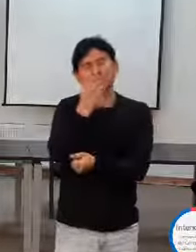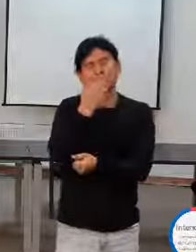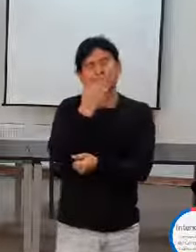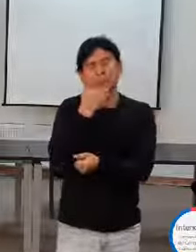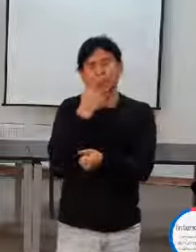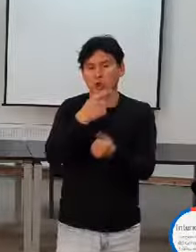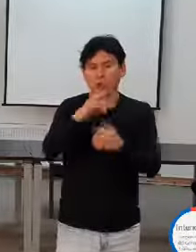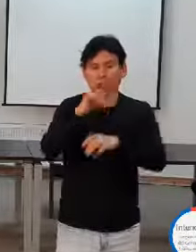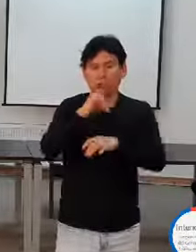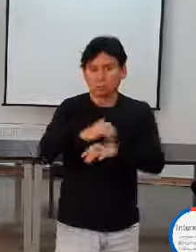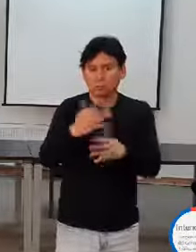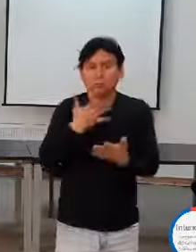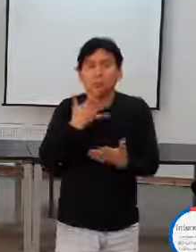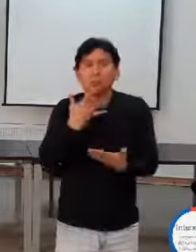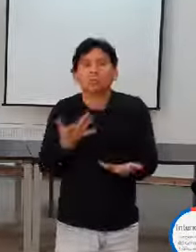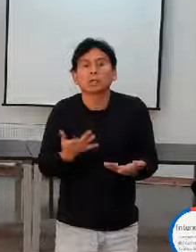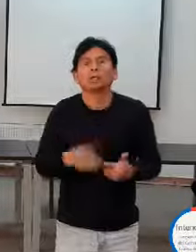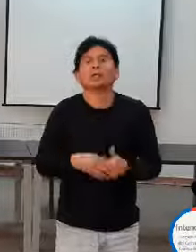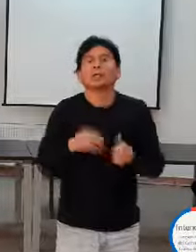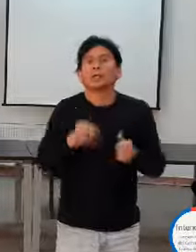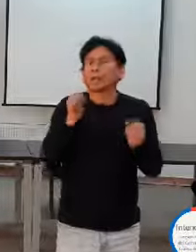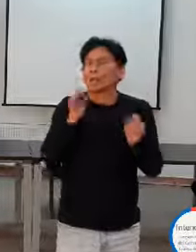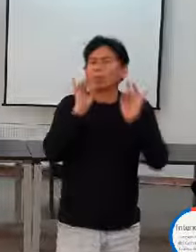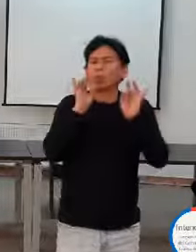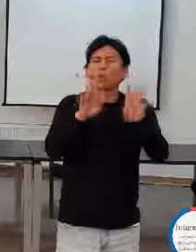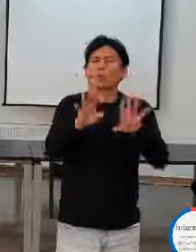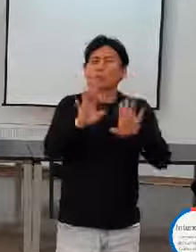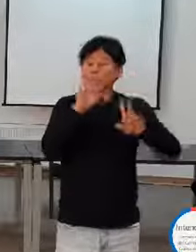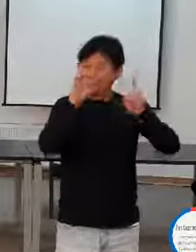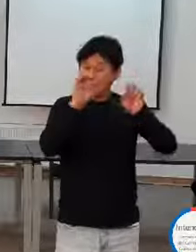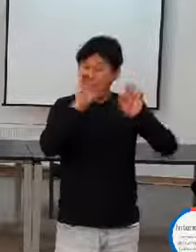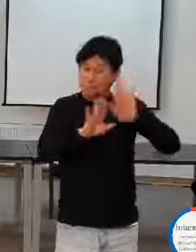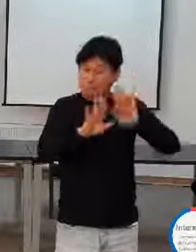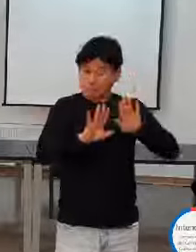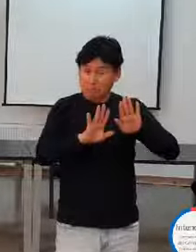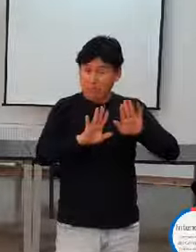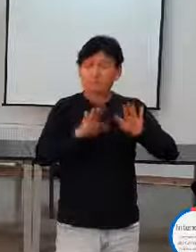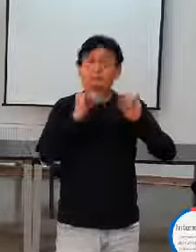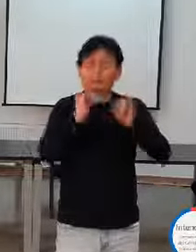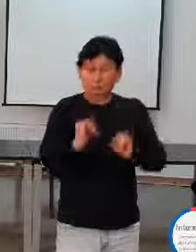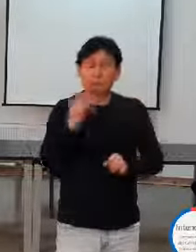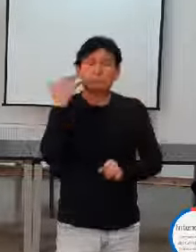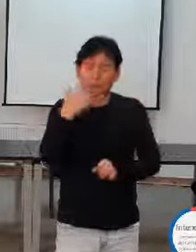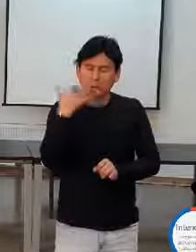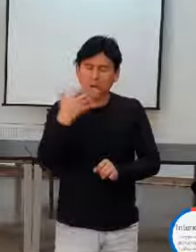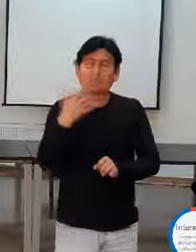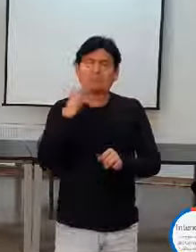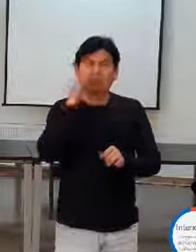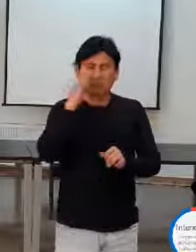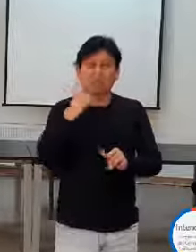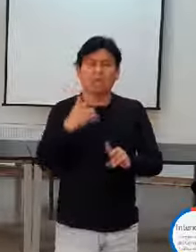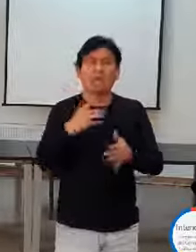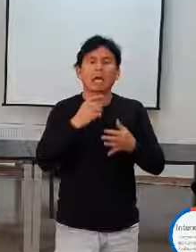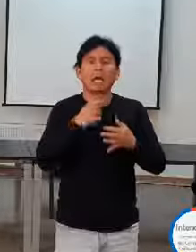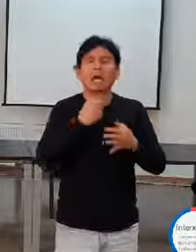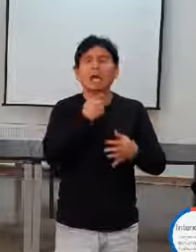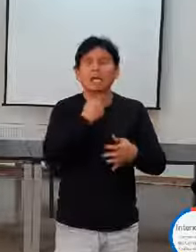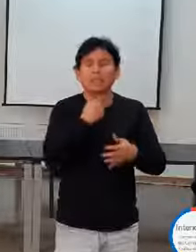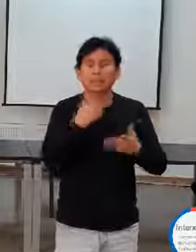también de toda la zona porque justamente cualquier medida preventiva nunca está de más para poder justamente garantizar